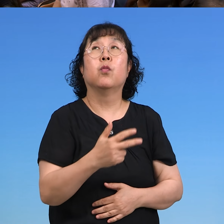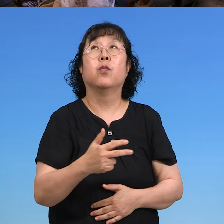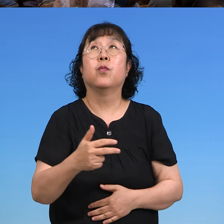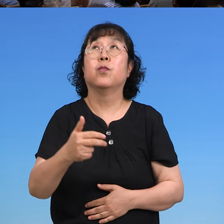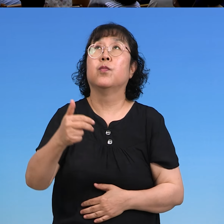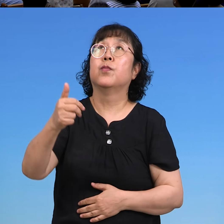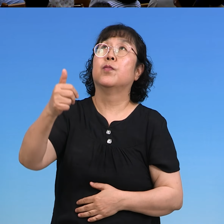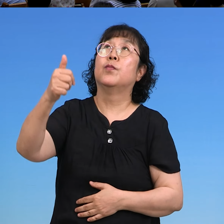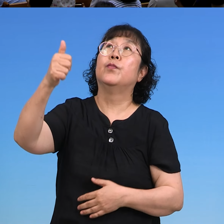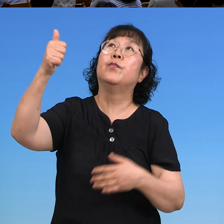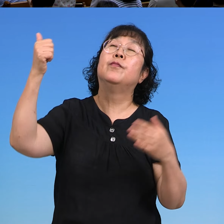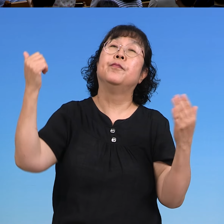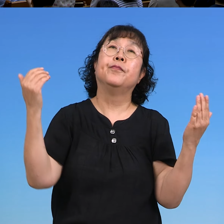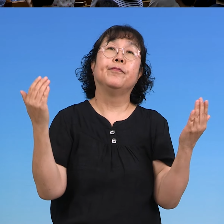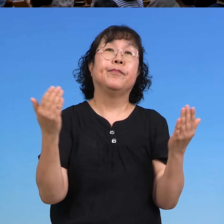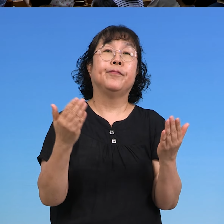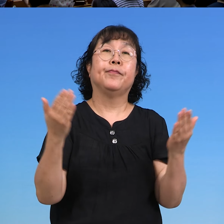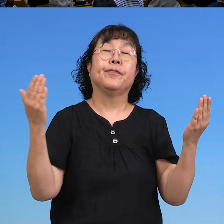일하시네.